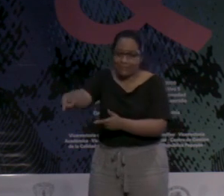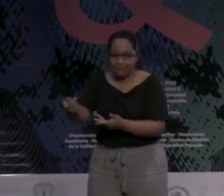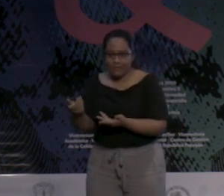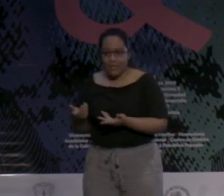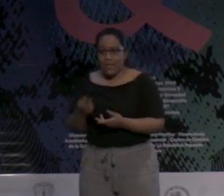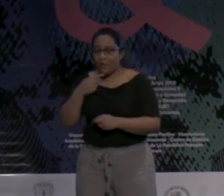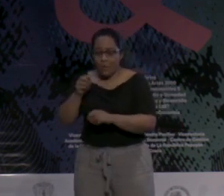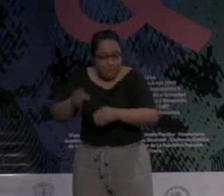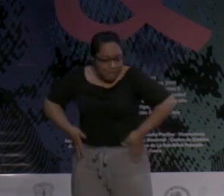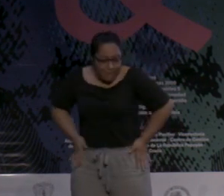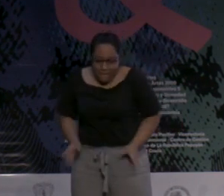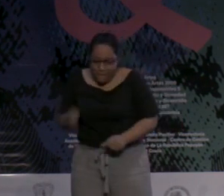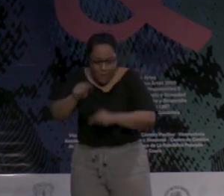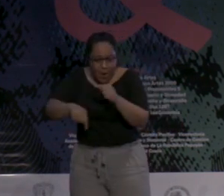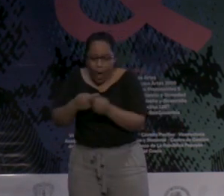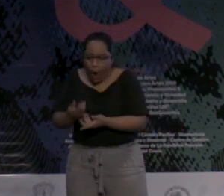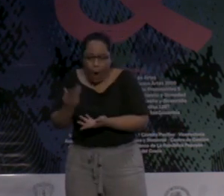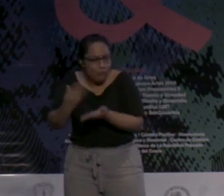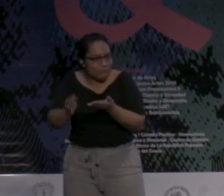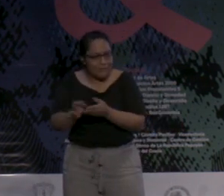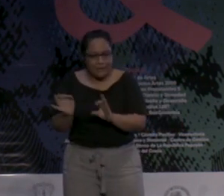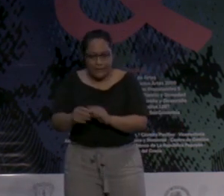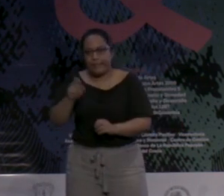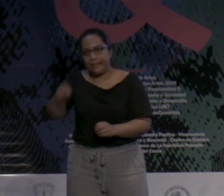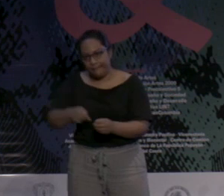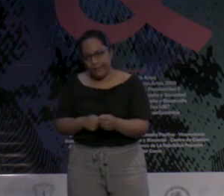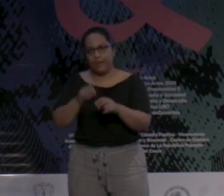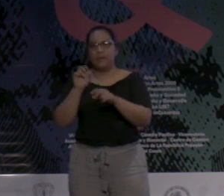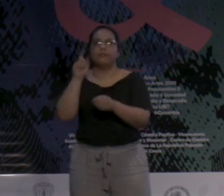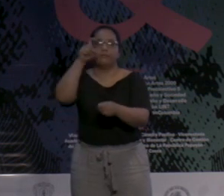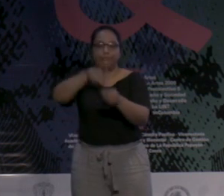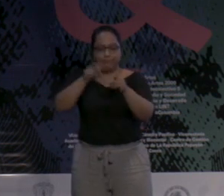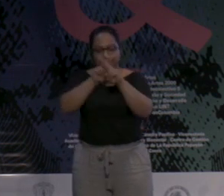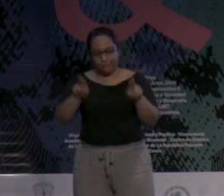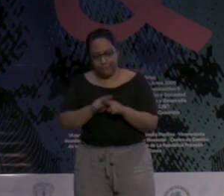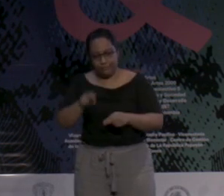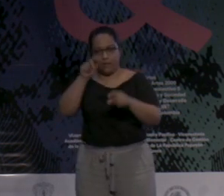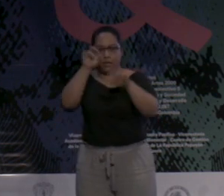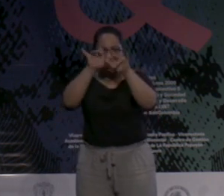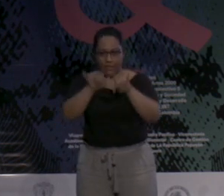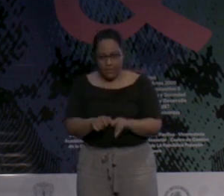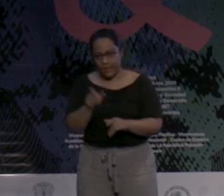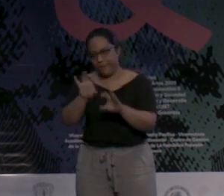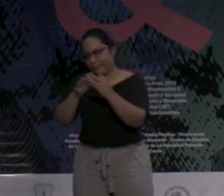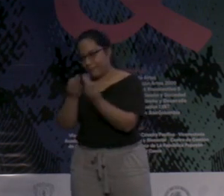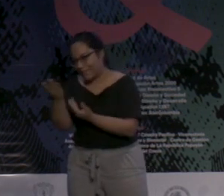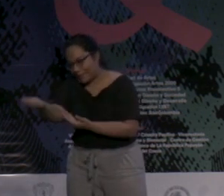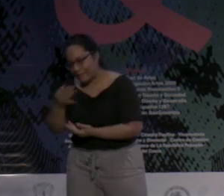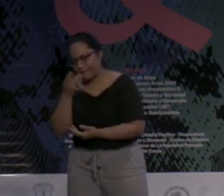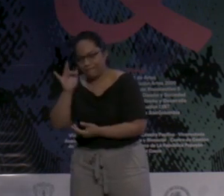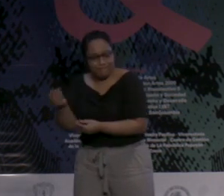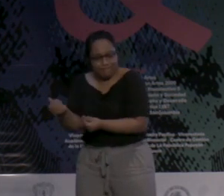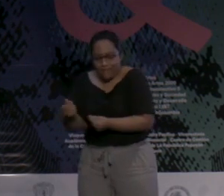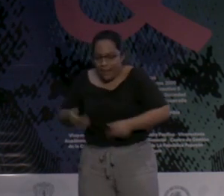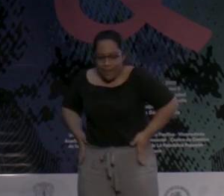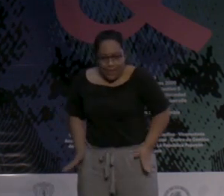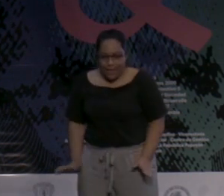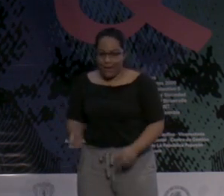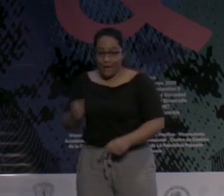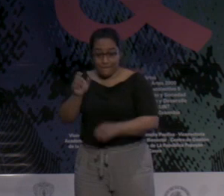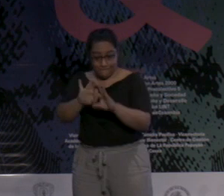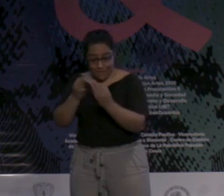economía fracasó completamente e inscribirse en estas bases de datos que lo muestra como familia en desgracia. Cada padre de